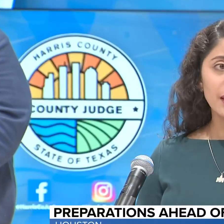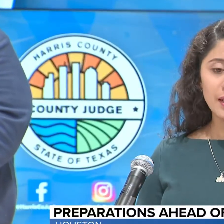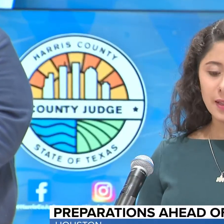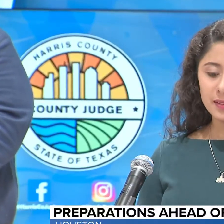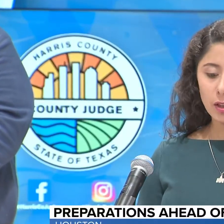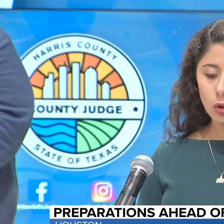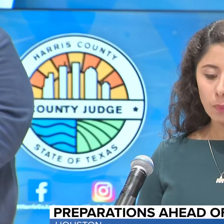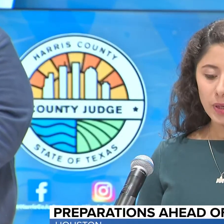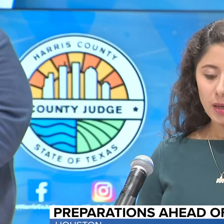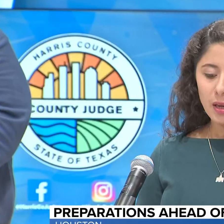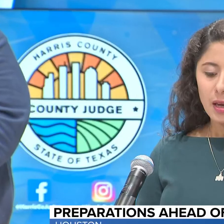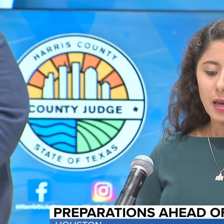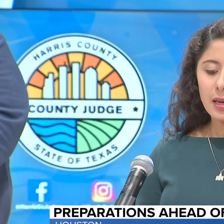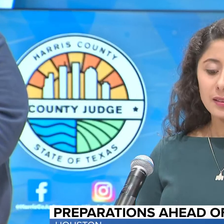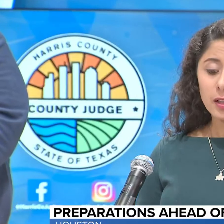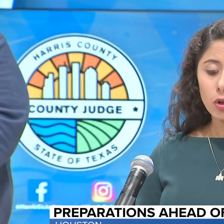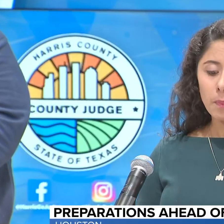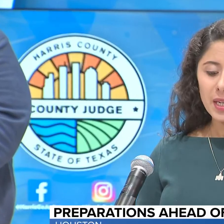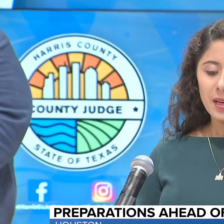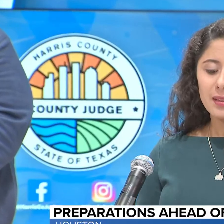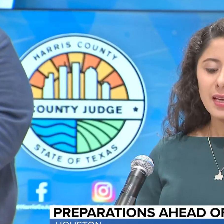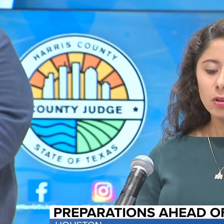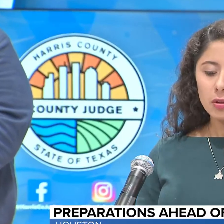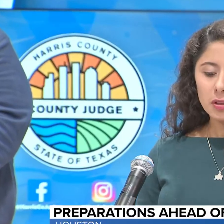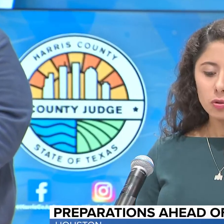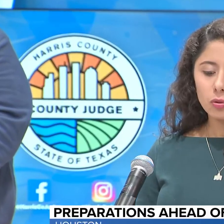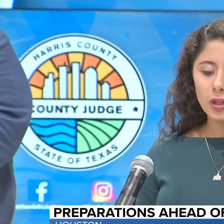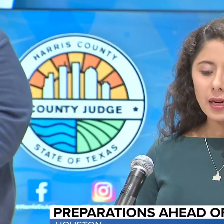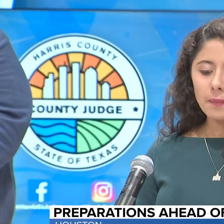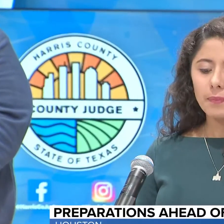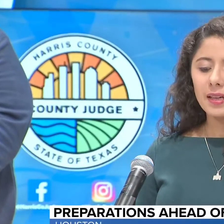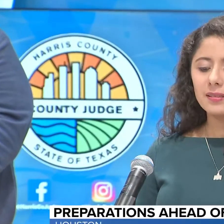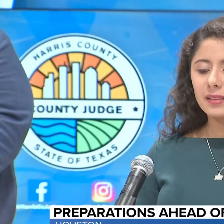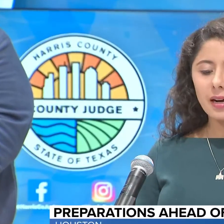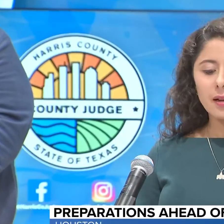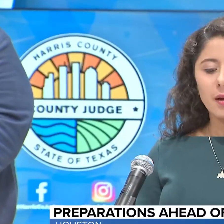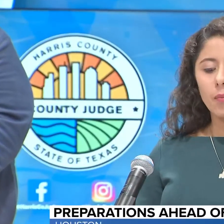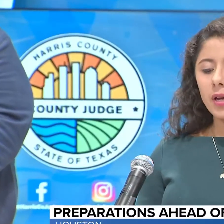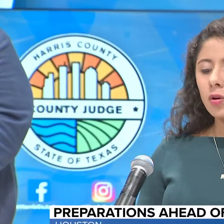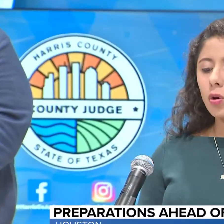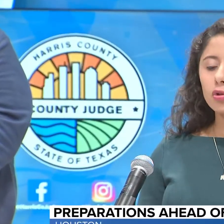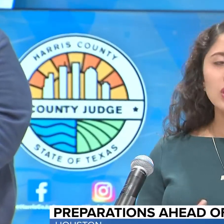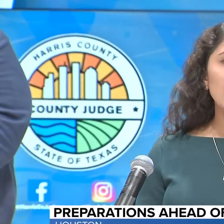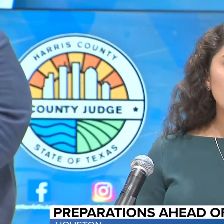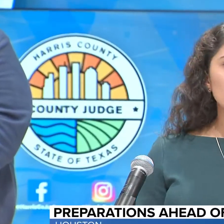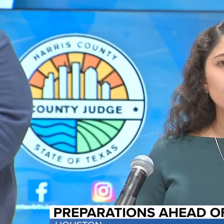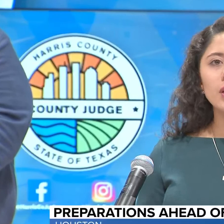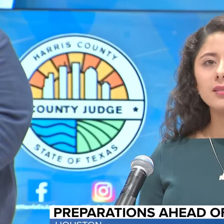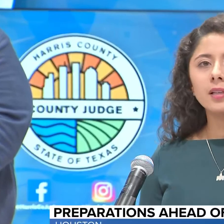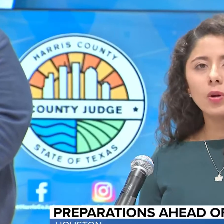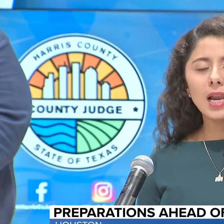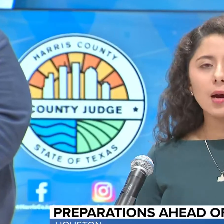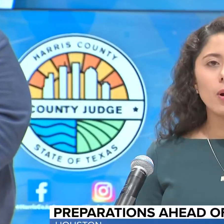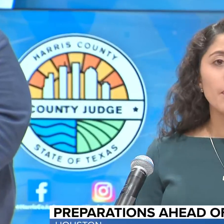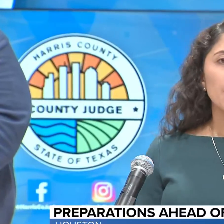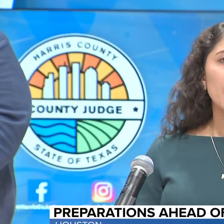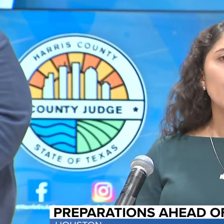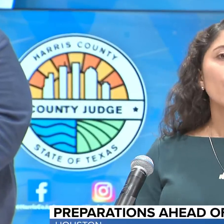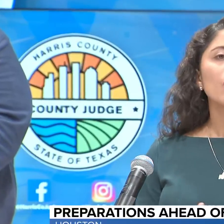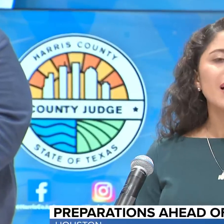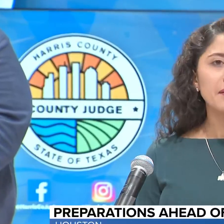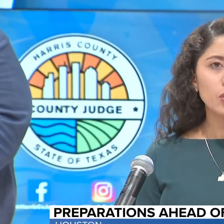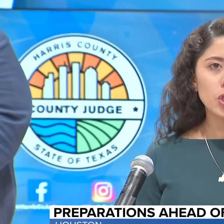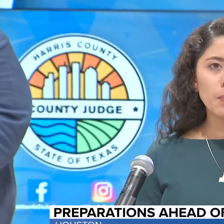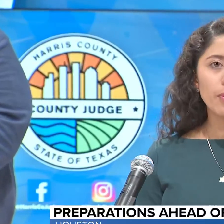se congelen y que se rompan. Dentro de su hogar va a estar, cocinando, utilizando el agua,